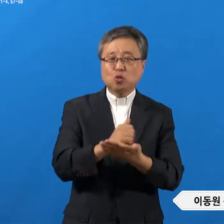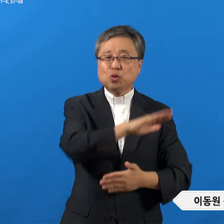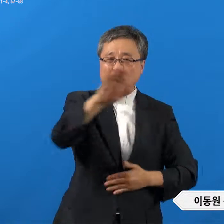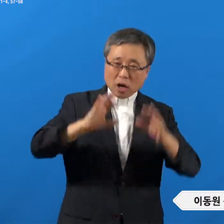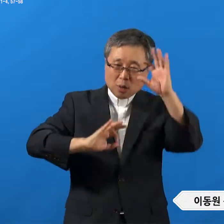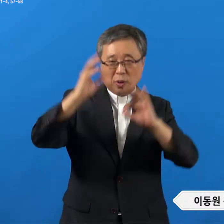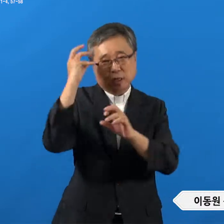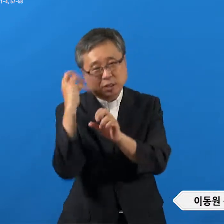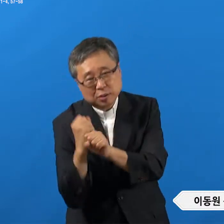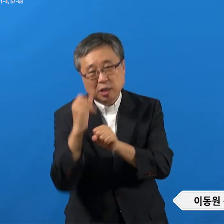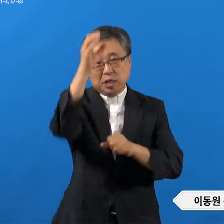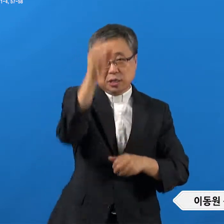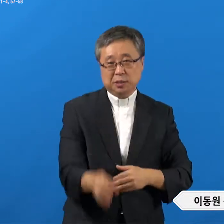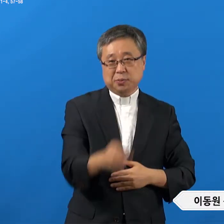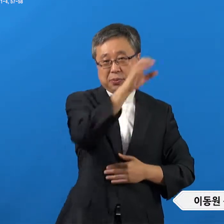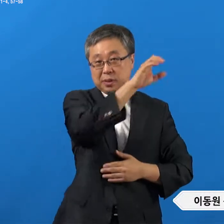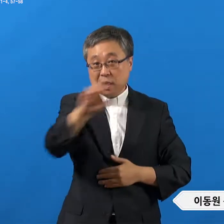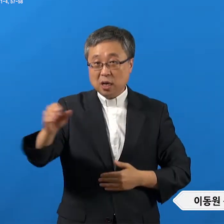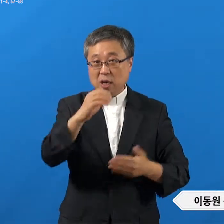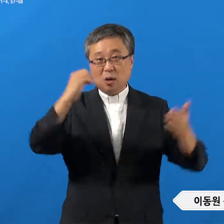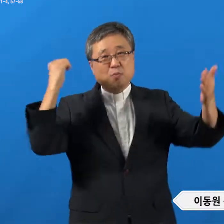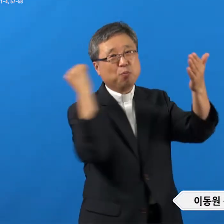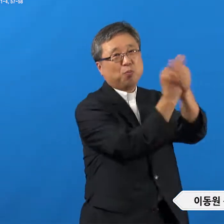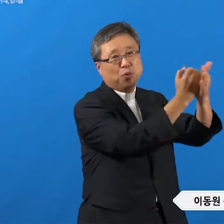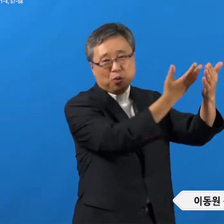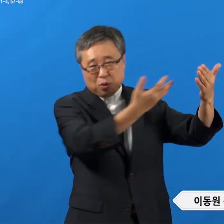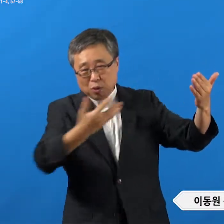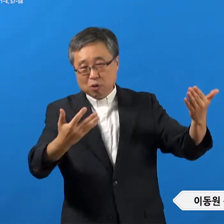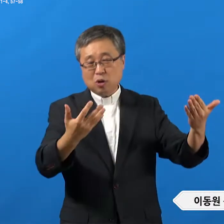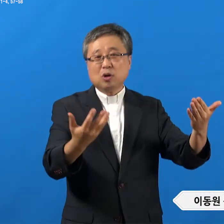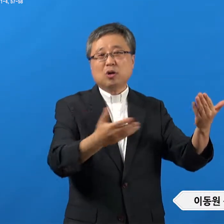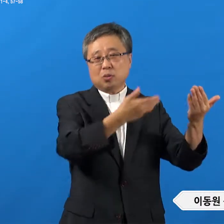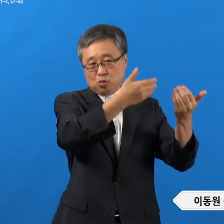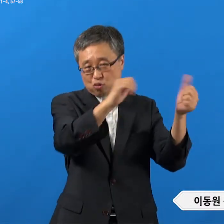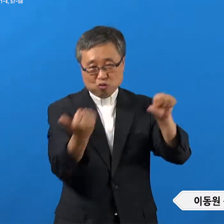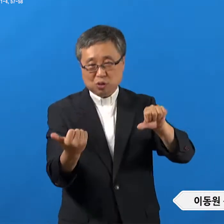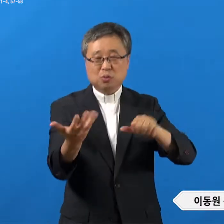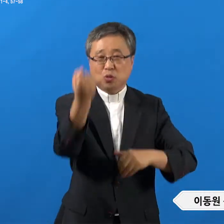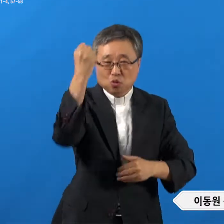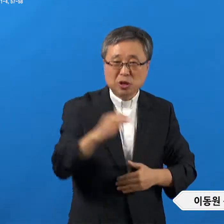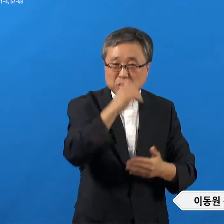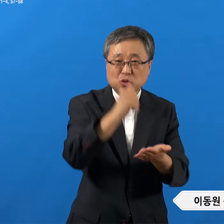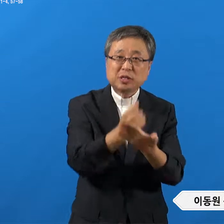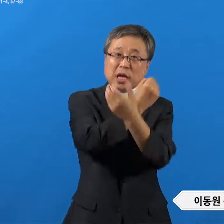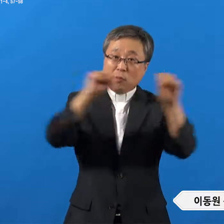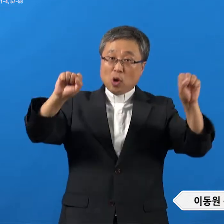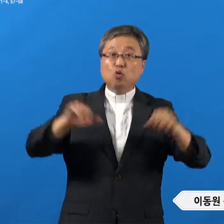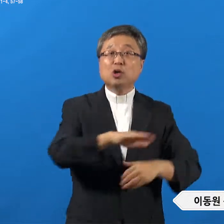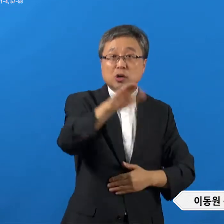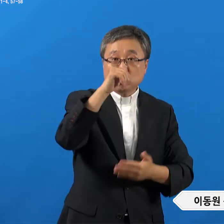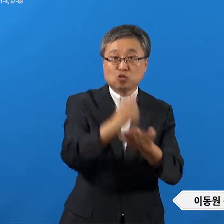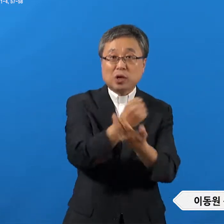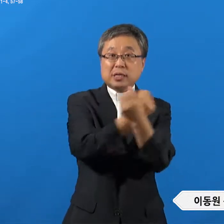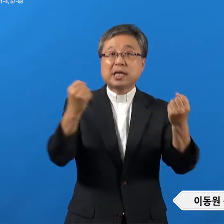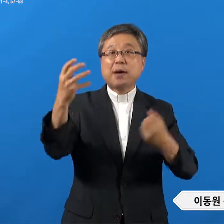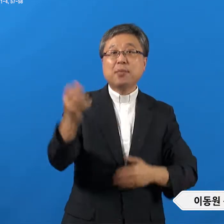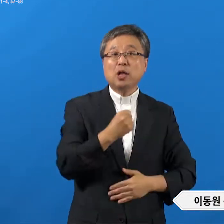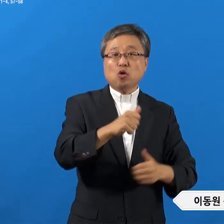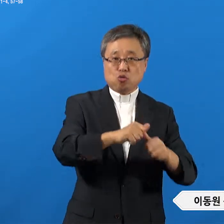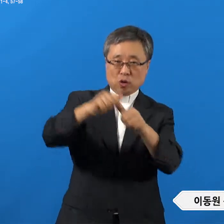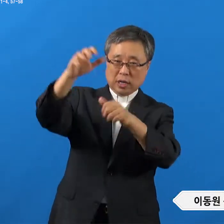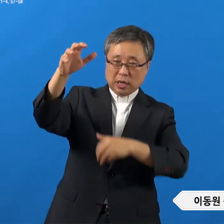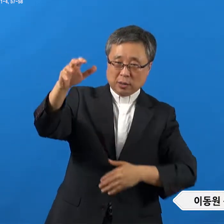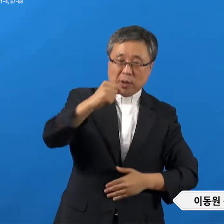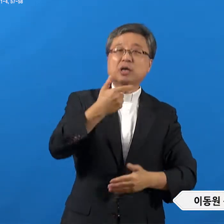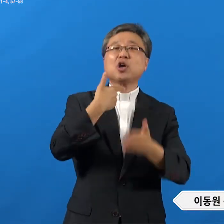허물을 짊어지고 십자가에서 보혈을 흘려 죽으심으로 우리를 죄에서 해방하시고 우리는 죄 사함 받아 구원을